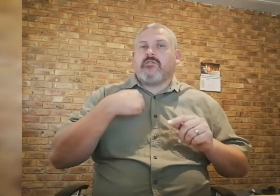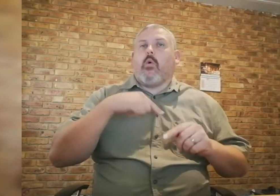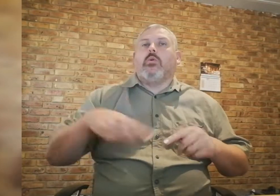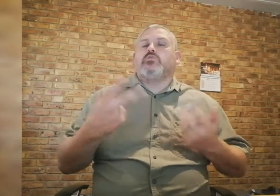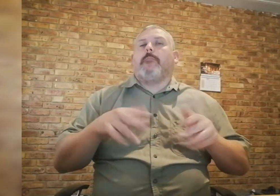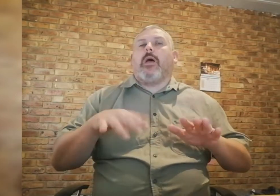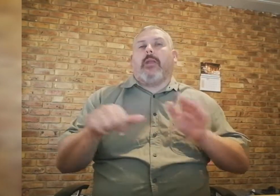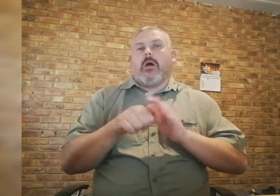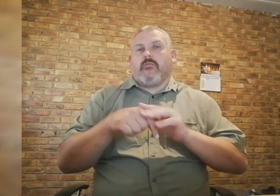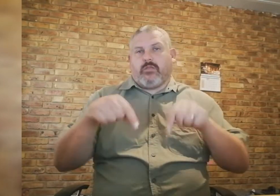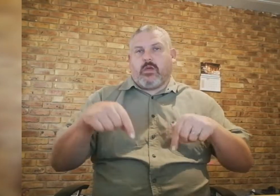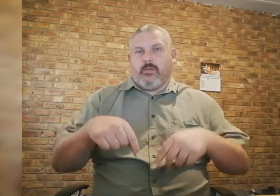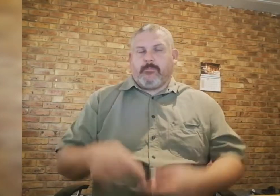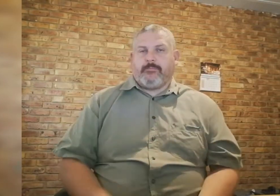is vir ons ook baie belangrik vandag.